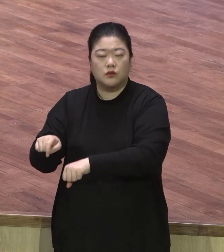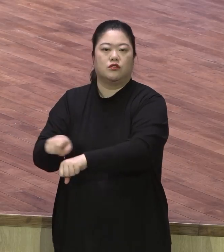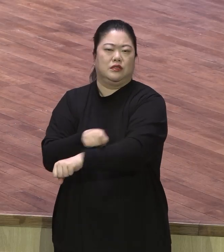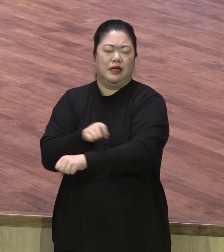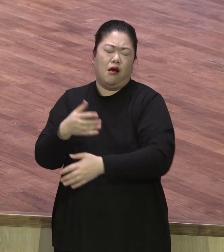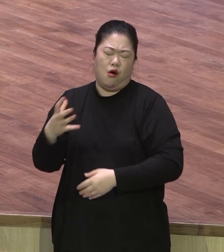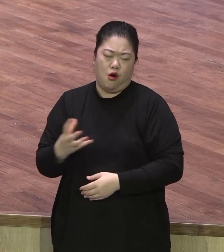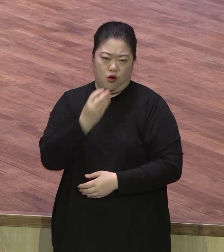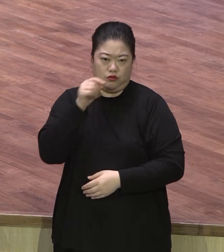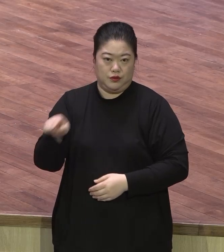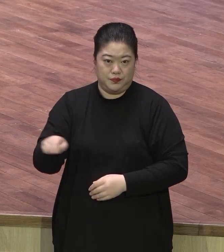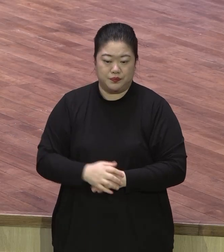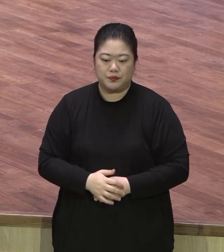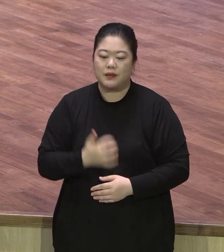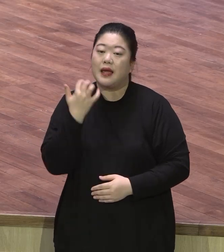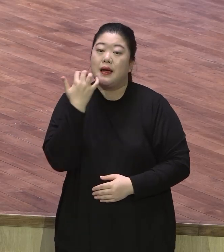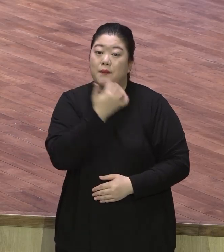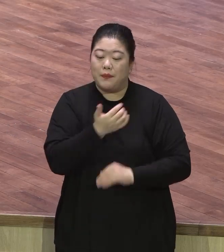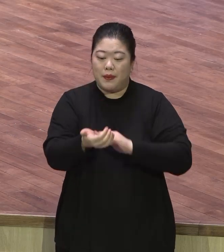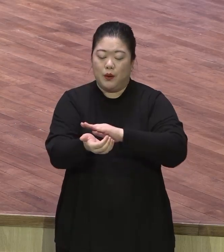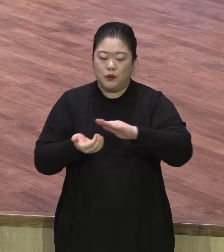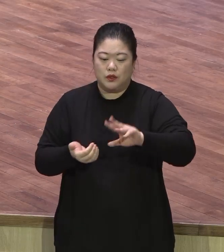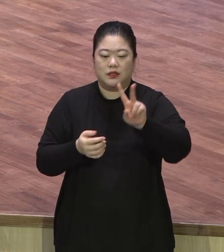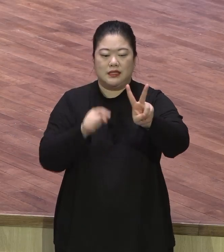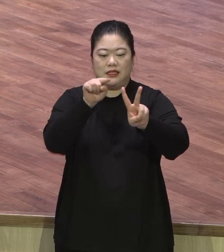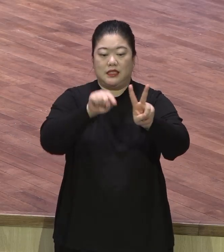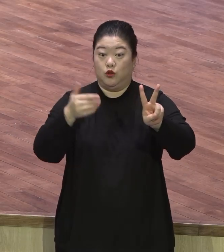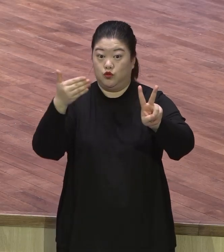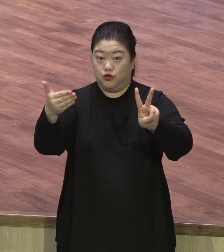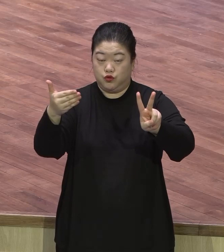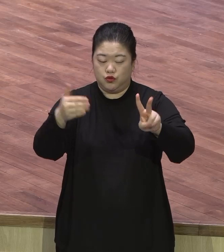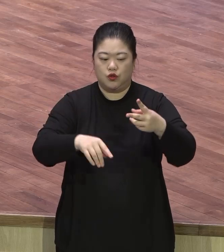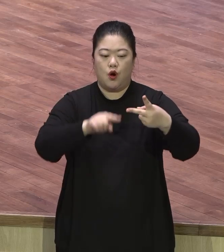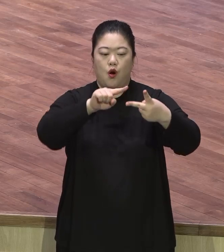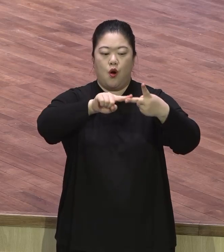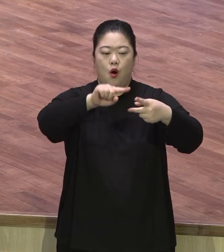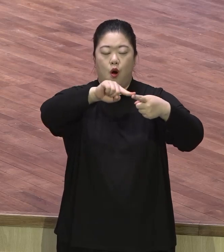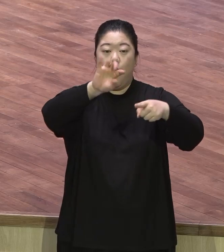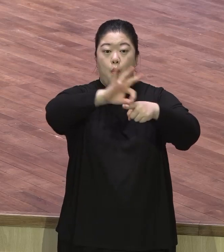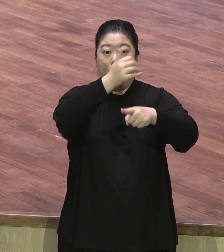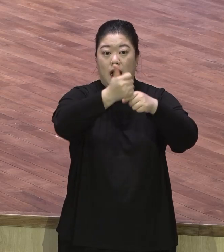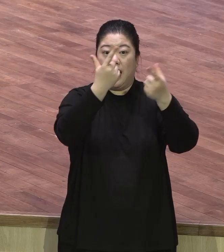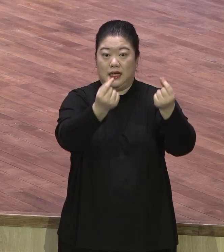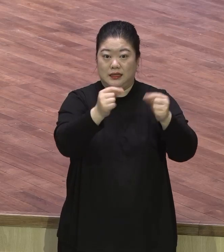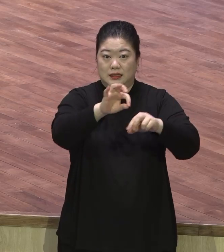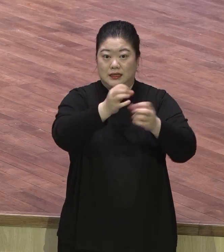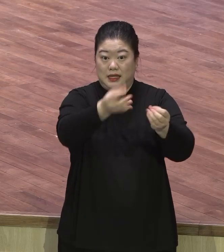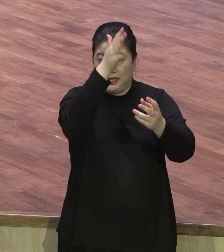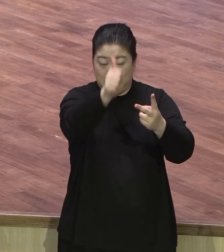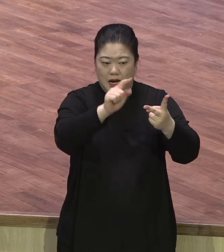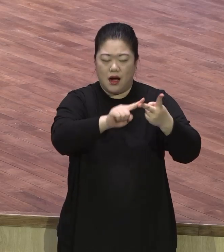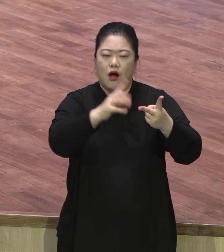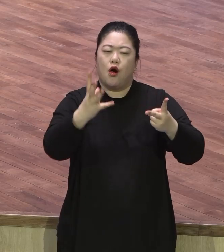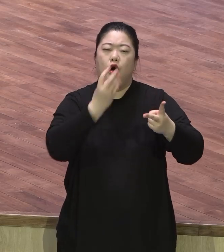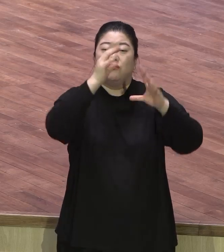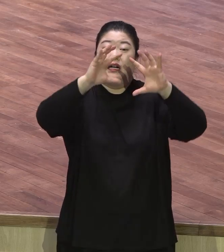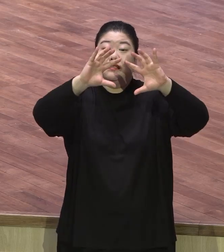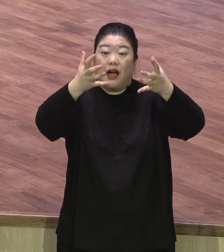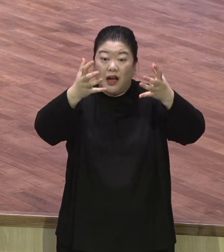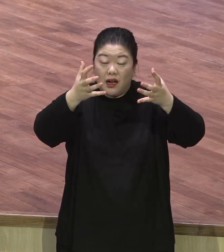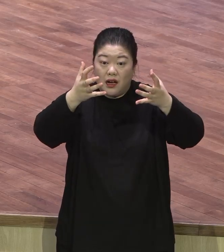베르도든스 2장 9절에 우리를 택하셔서 뭐요 왕같은 제사장으로 거룩한 나라로 그의 소유로 삼으신 것이